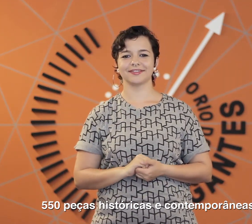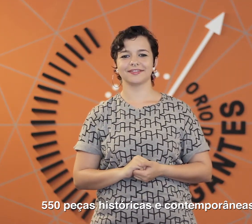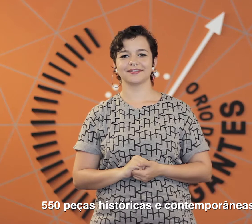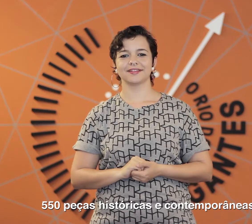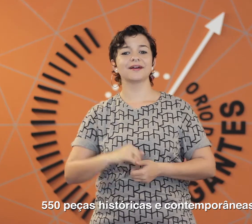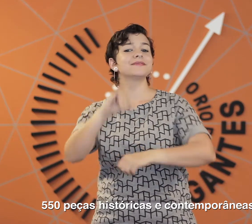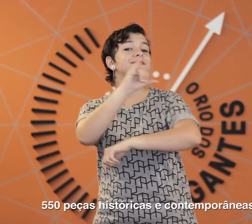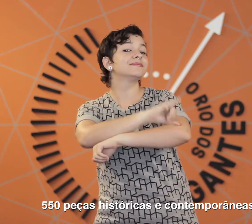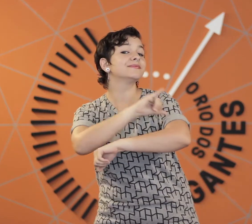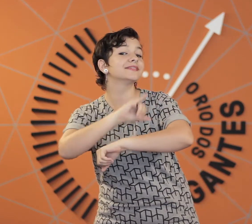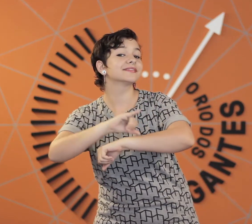contemporâneas,